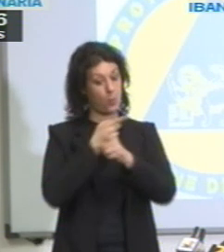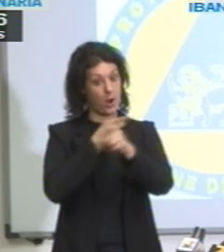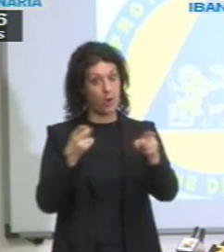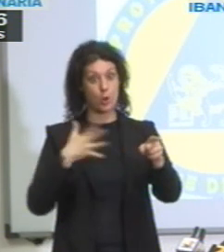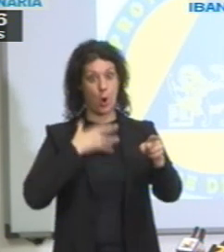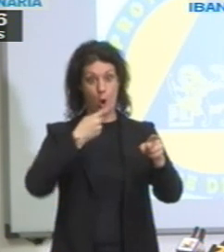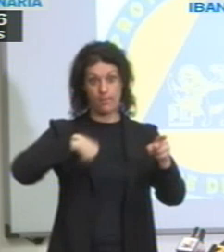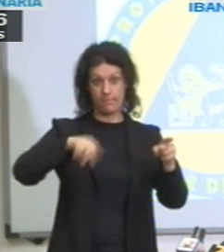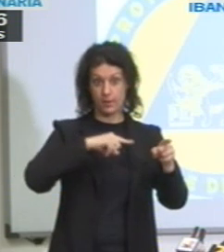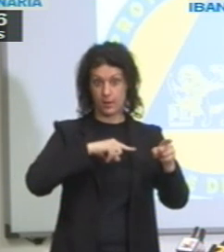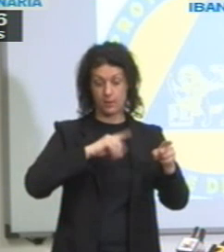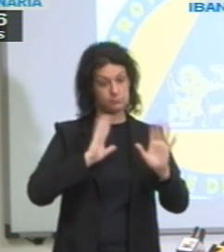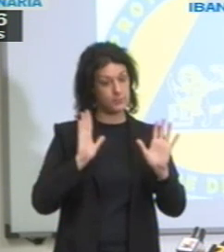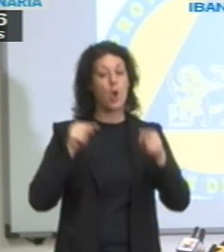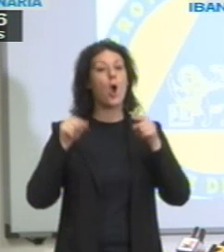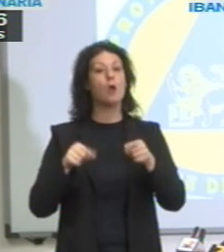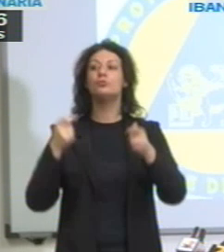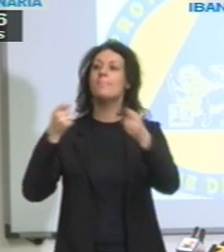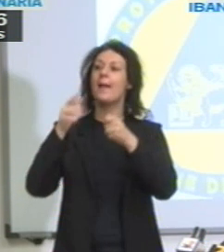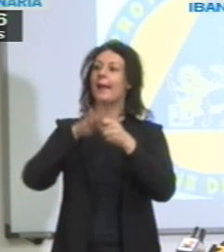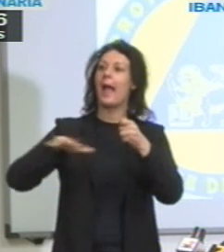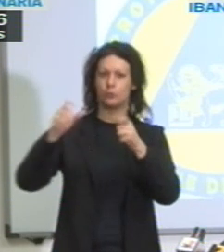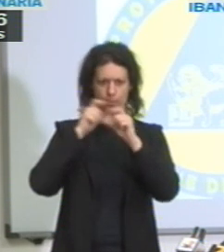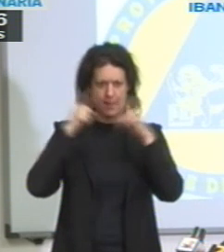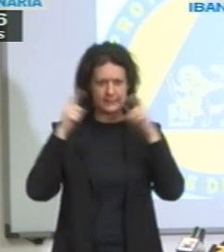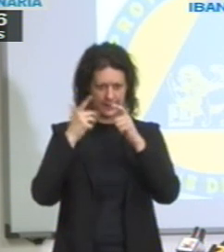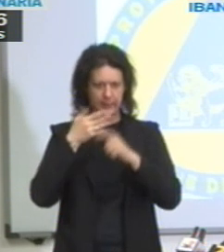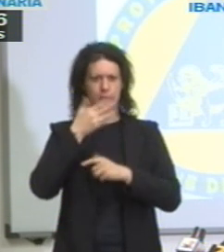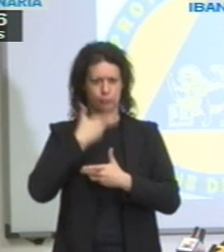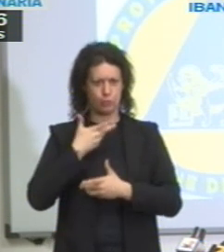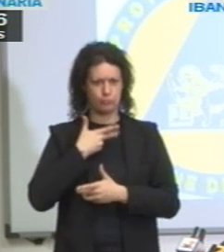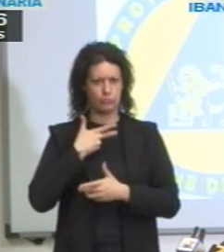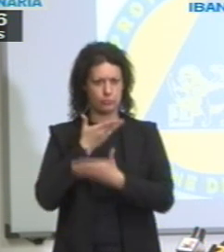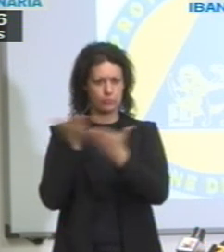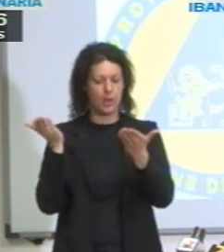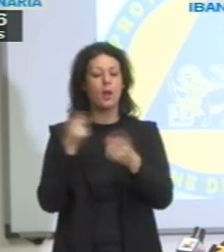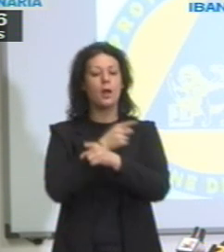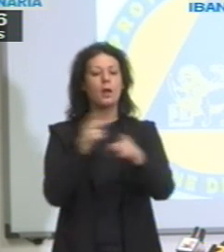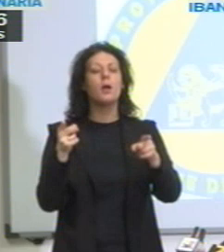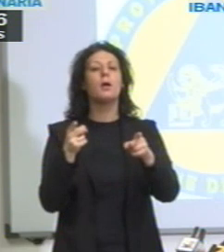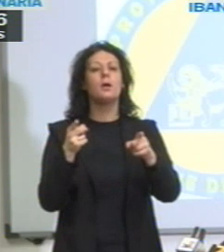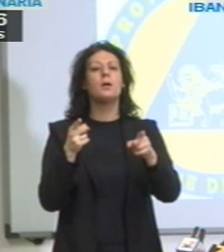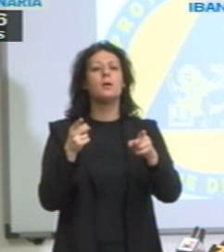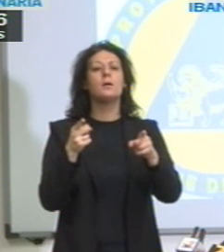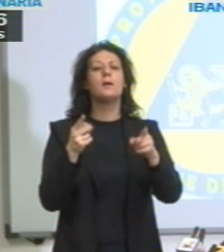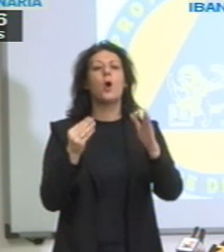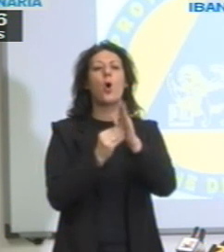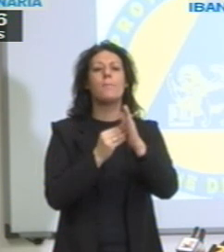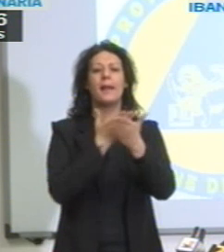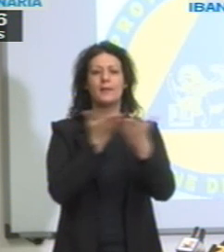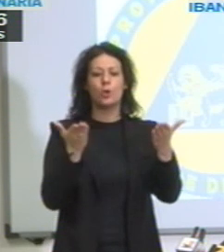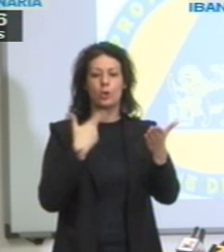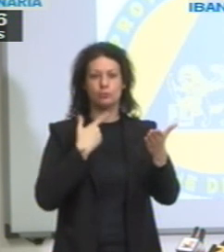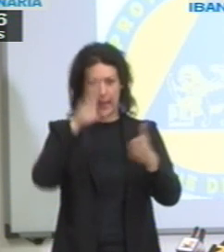Cioè, oggi sul mercato le mascherine ci sono, quindi gli operatori hanno delle strutture, i datori di lavoro che